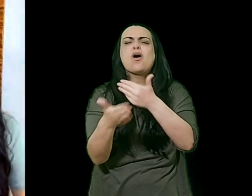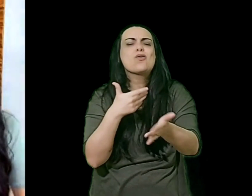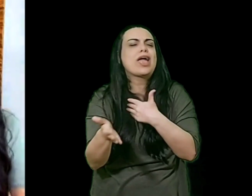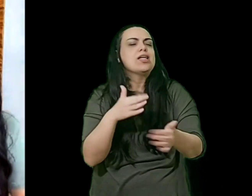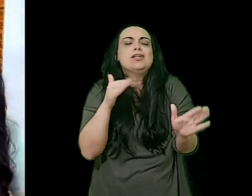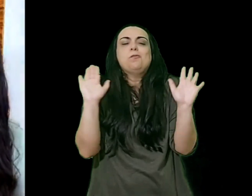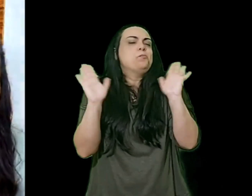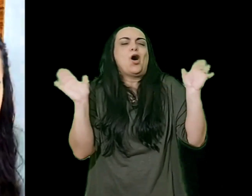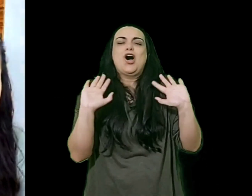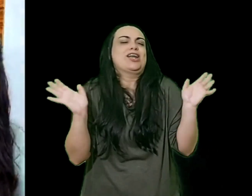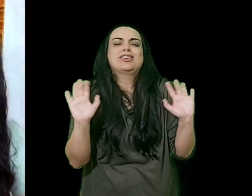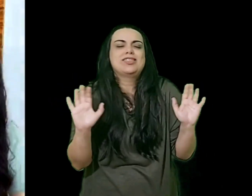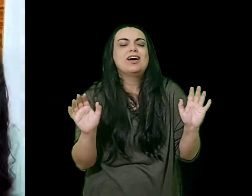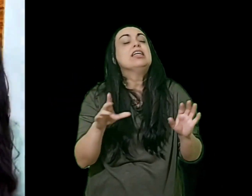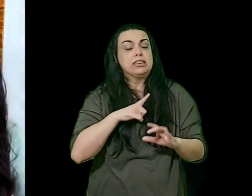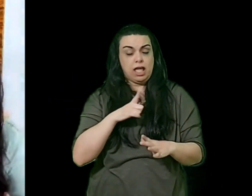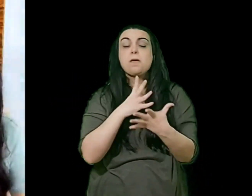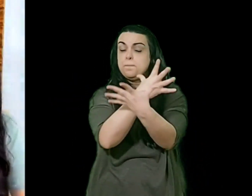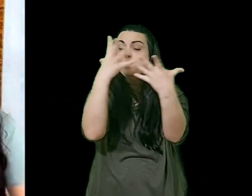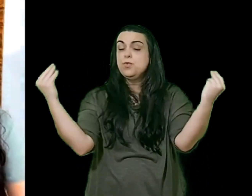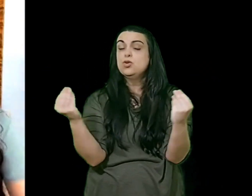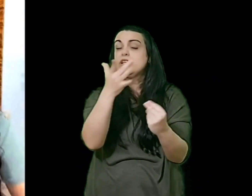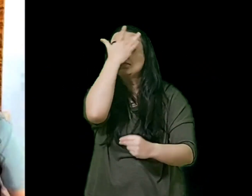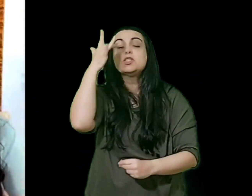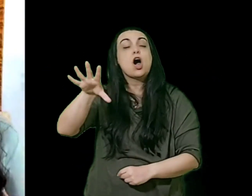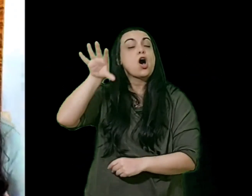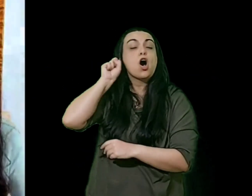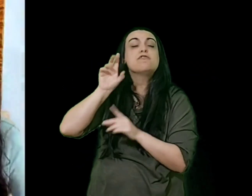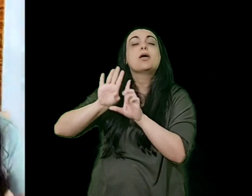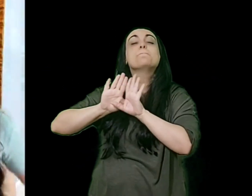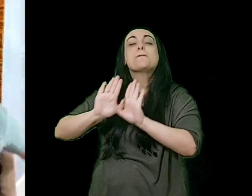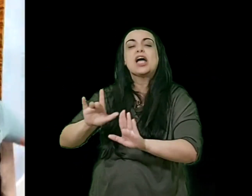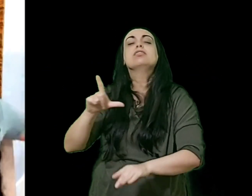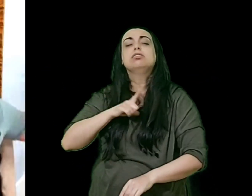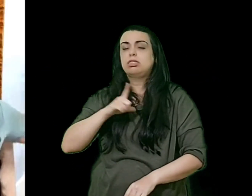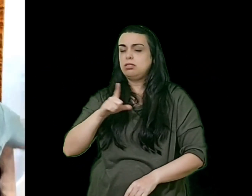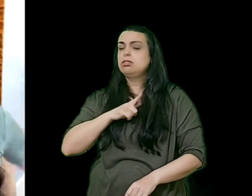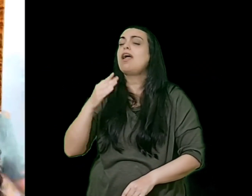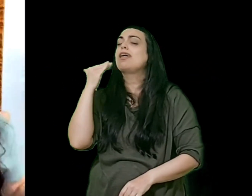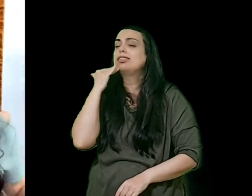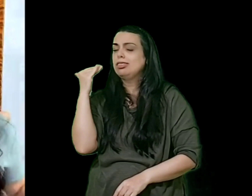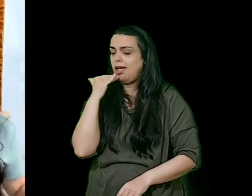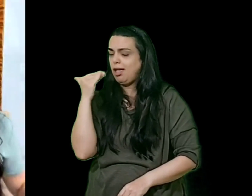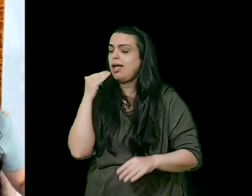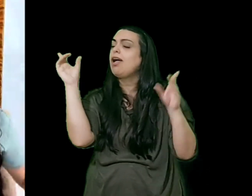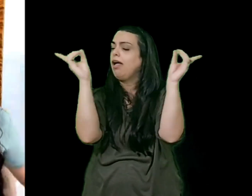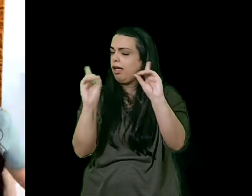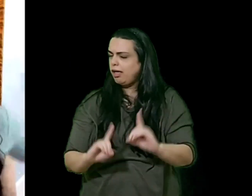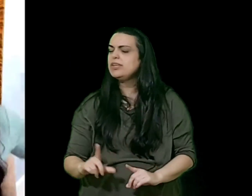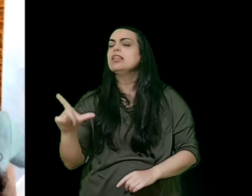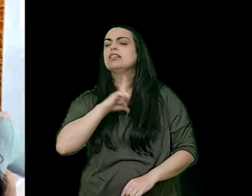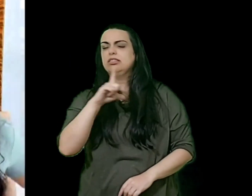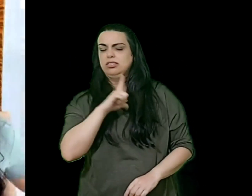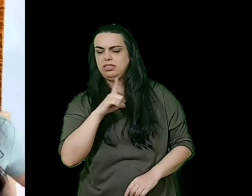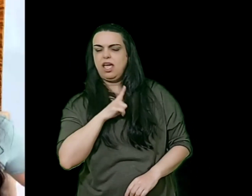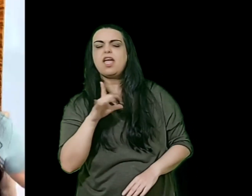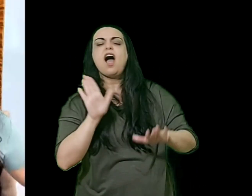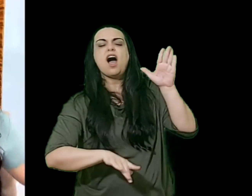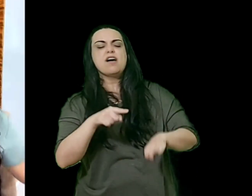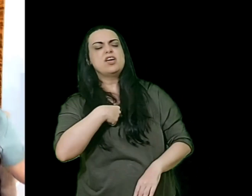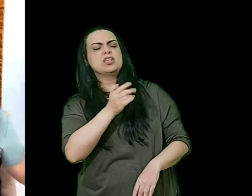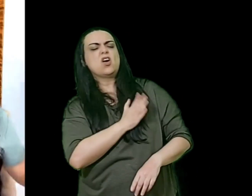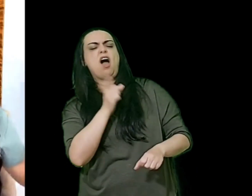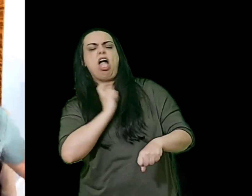forem, porque há muitos aqui, Senhor, que ouvem, mas também têm deficiências. Então nós queremos incluir essas pessoas a despeito das